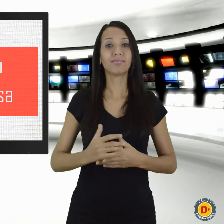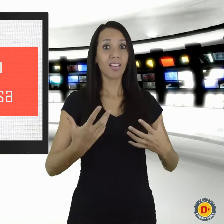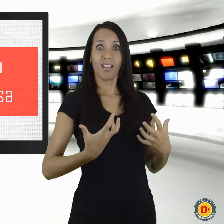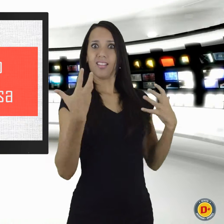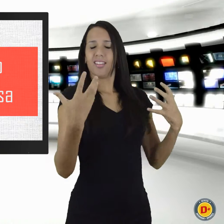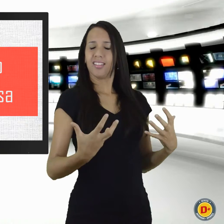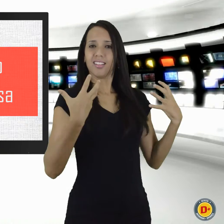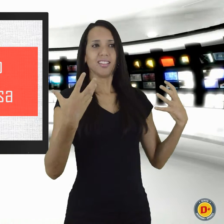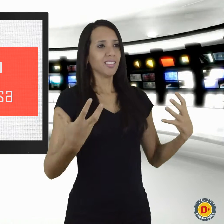os grupos.